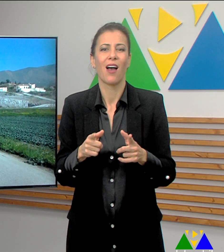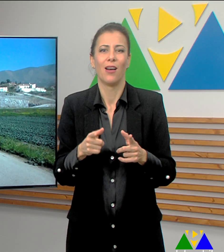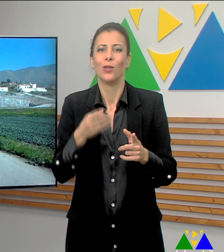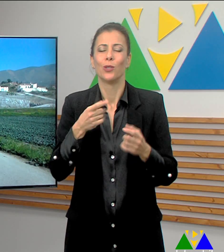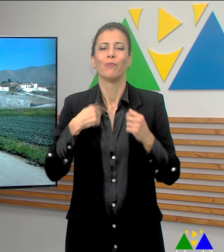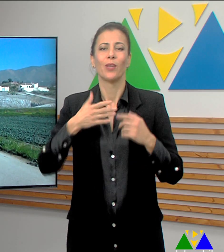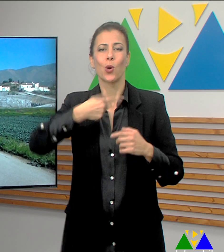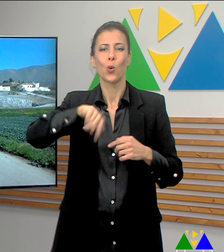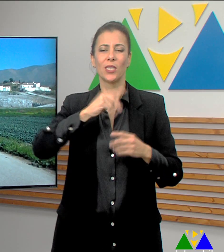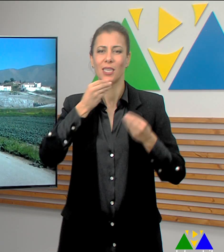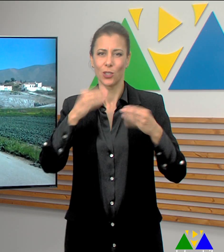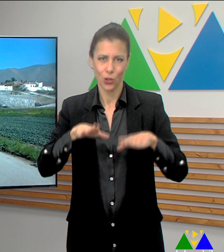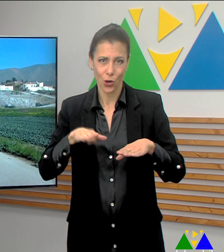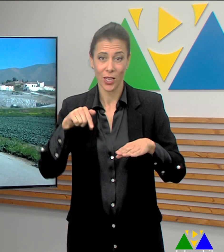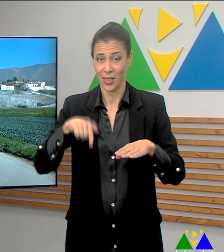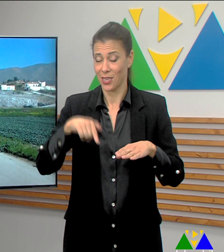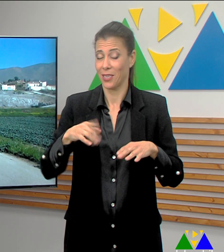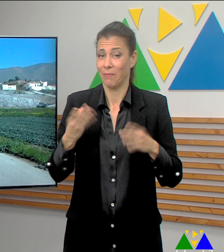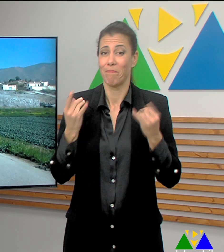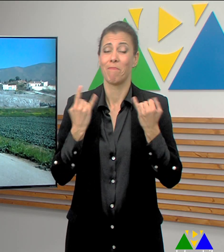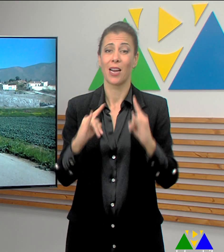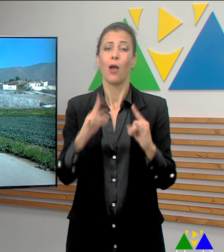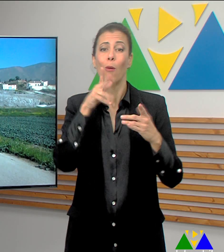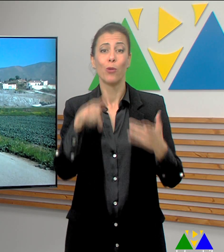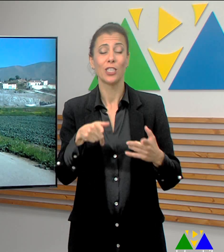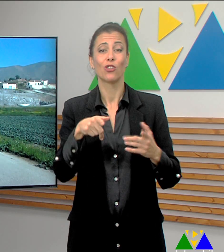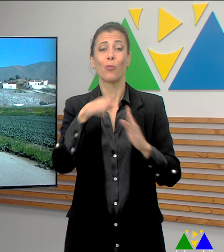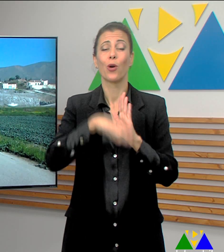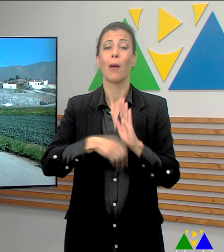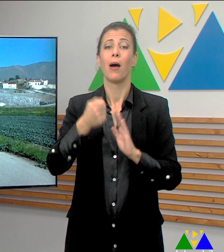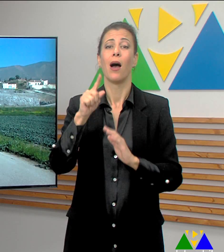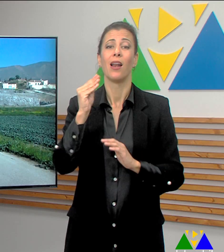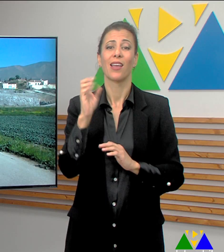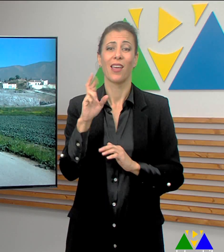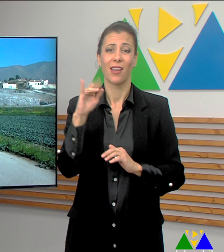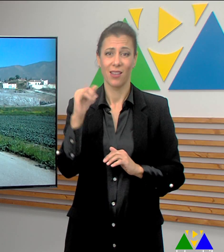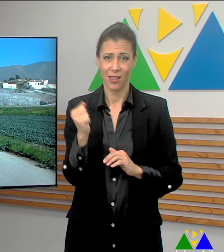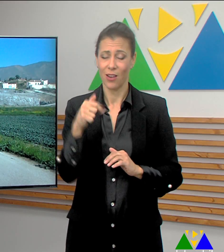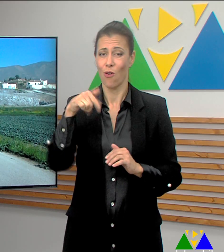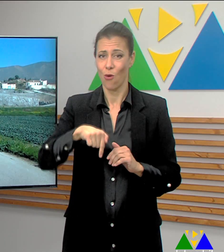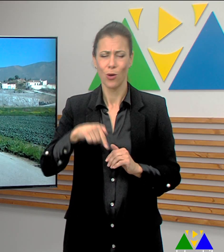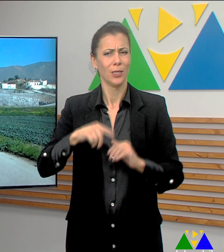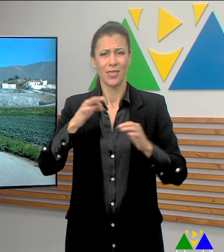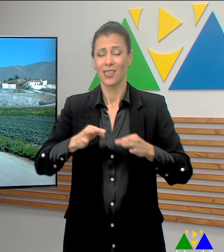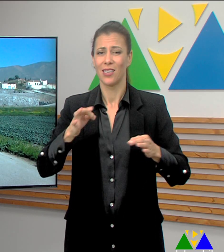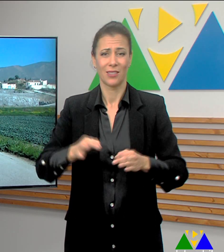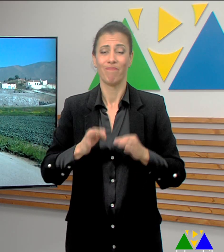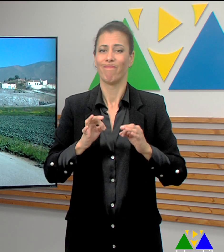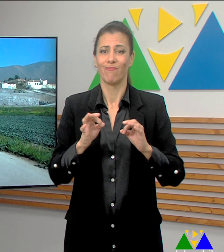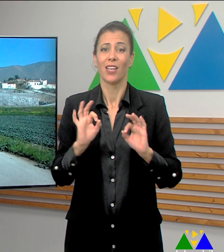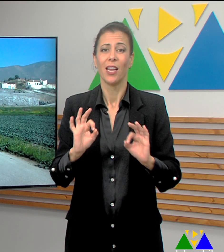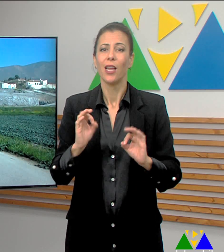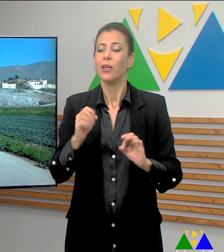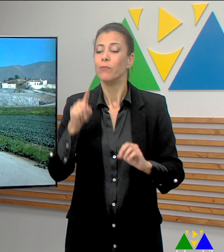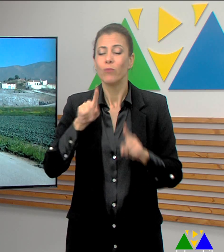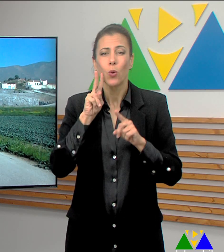en todos estos parajes. Y de eso se trata nuestra alquería en el día de hoy, casi igual que siempre, ir recorriendo las diferentes zonas de